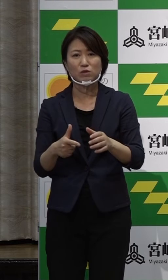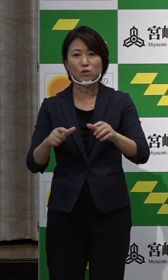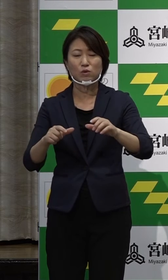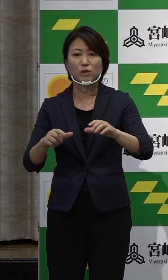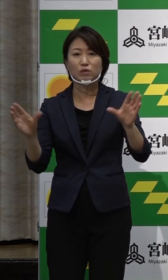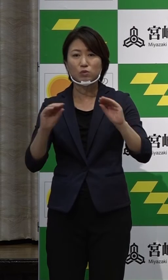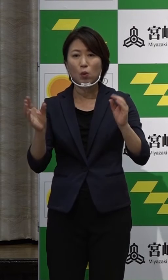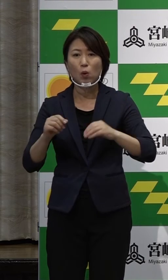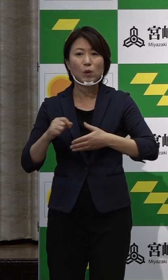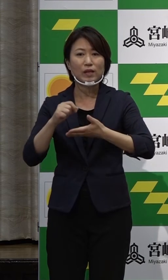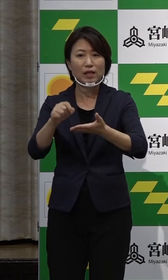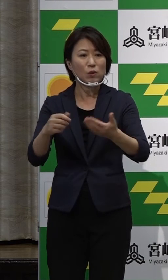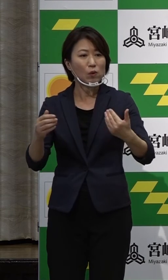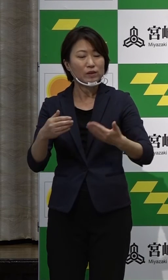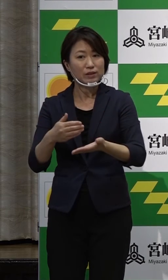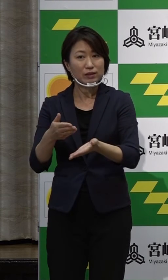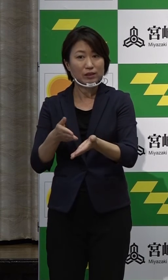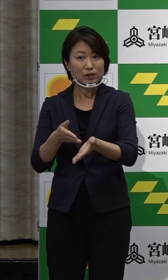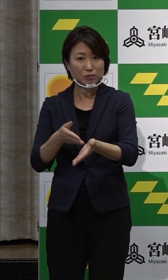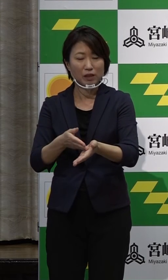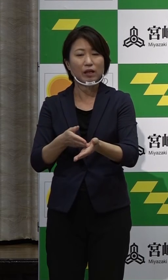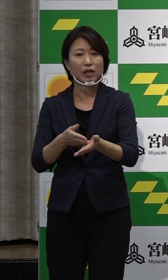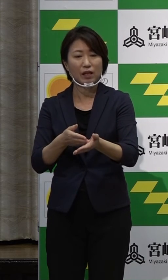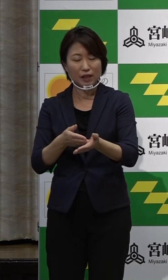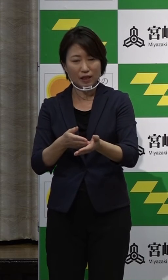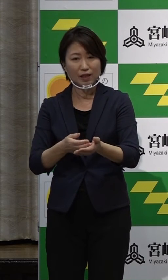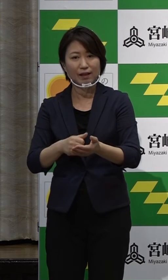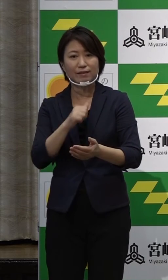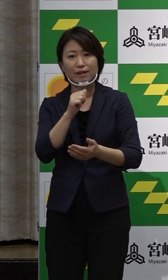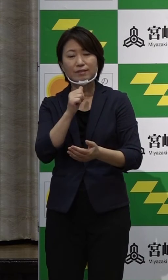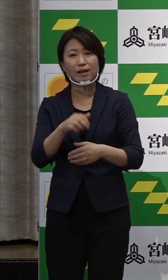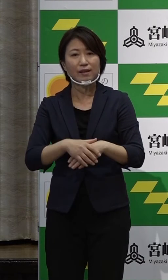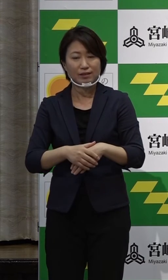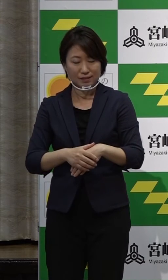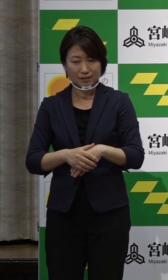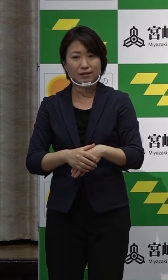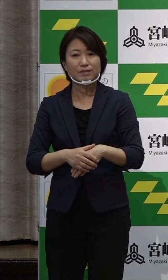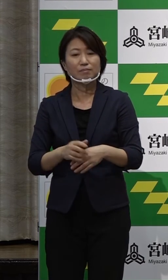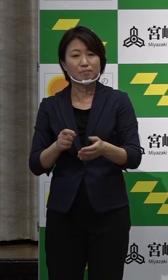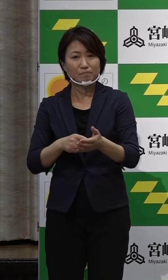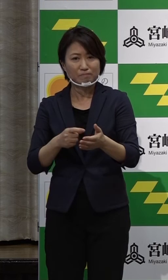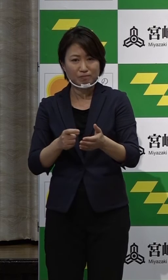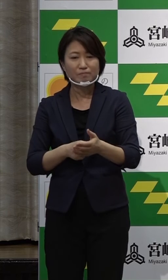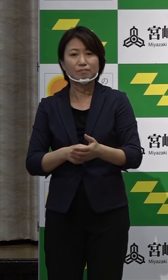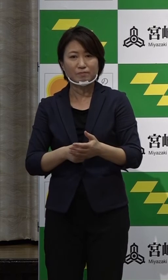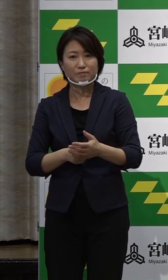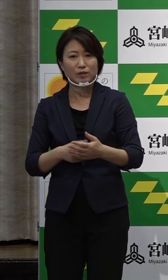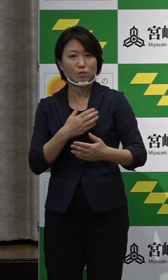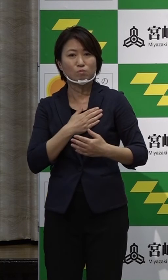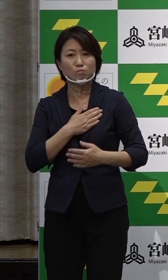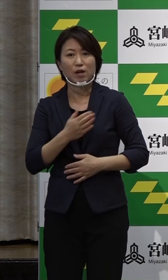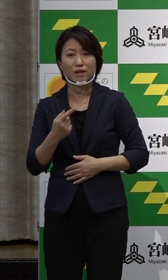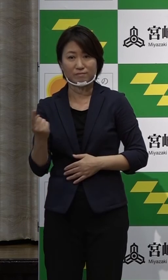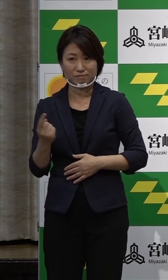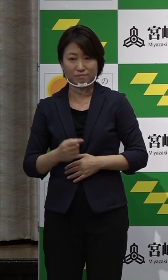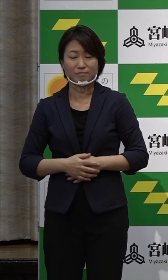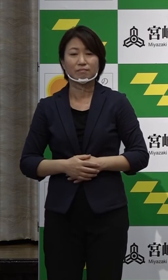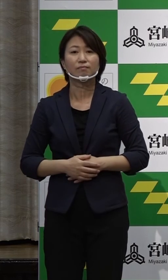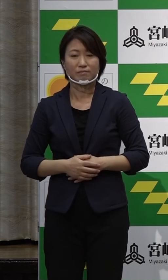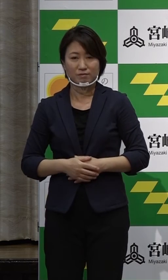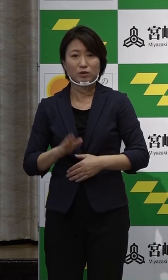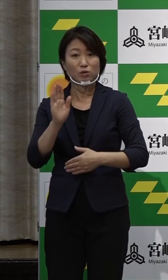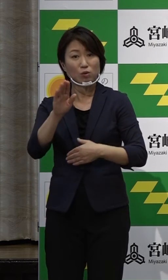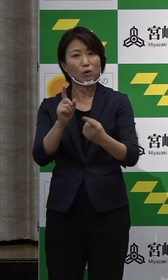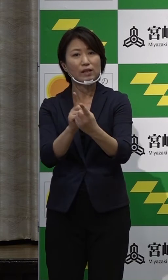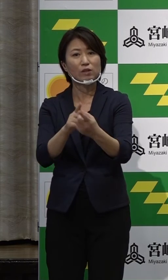報提供だったり説明というものが十分になされていない、そのことを大変遺憾に思っているところであります。その後の対応につきまし